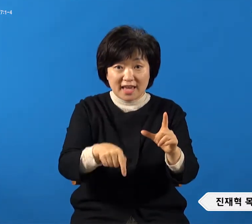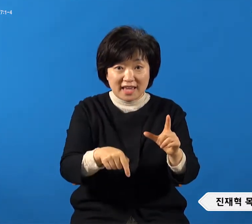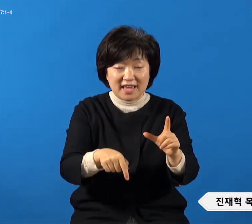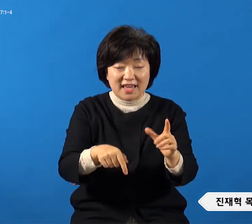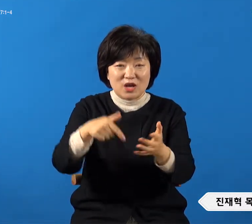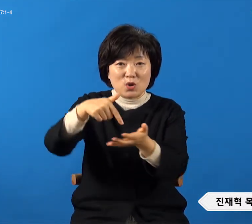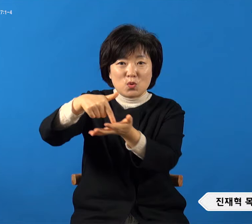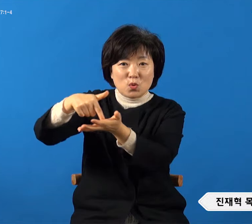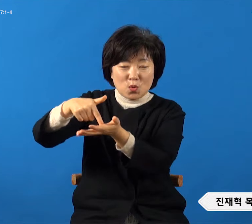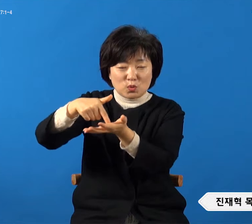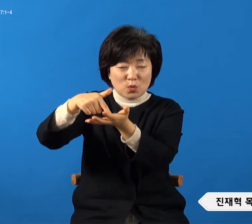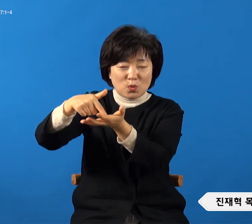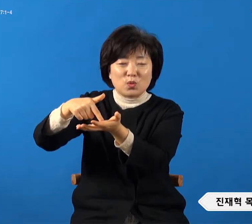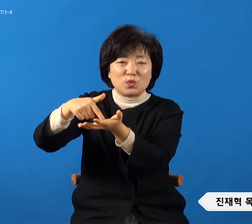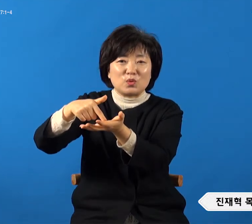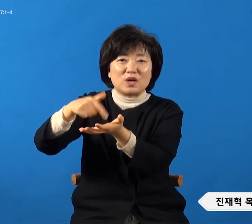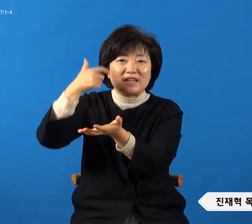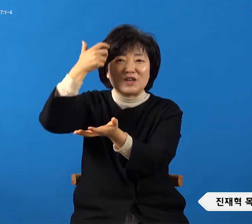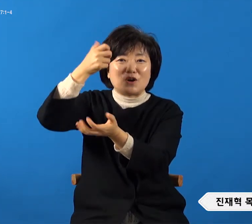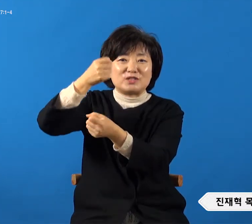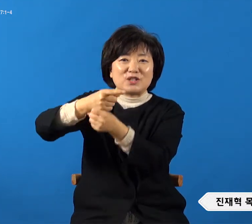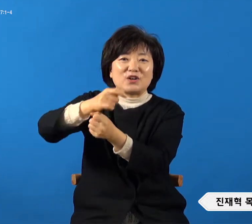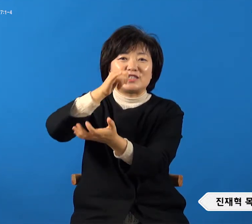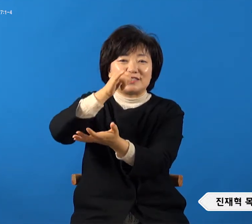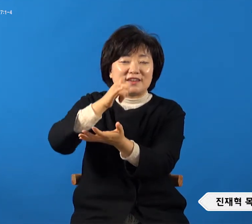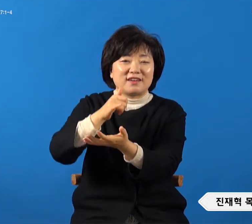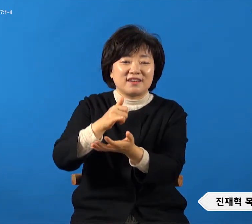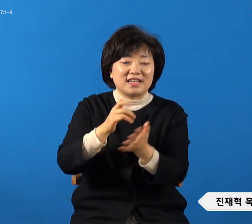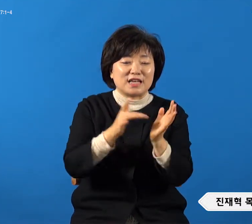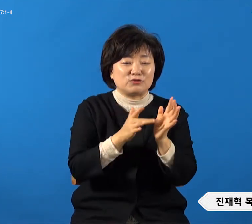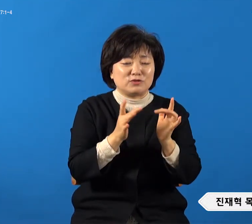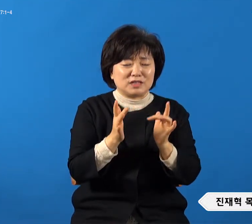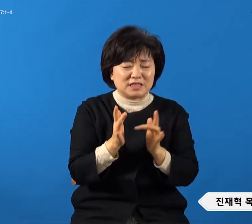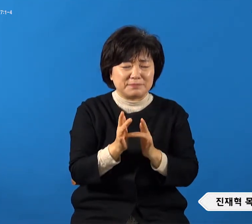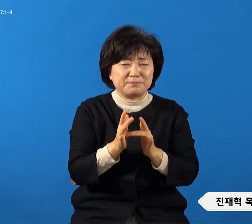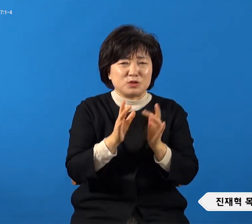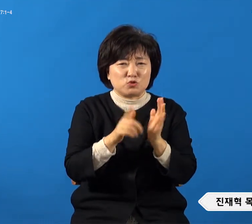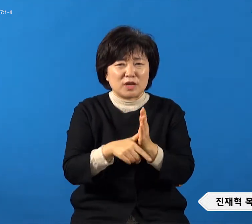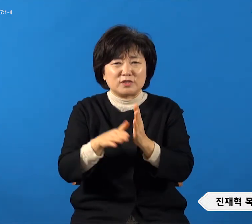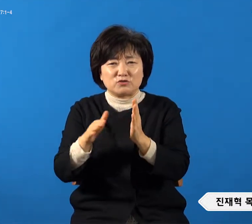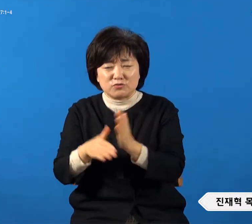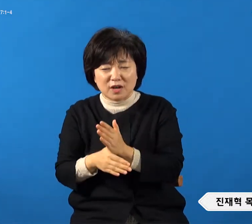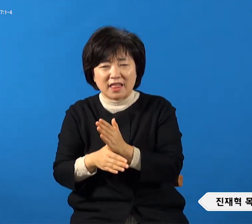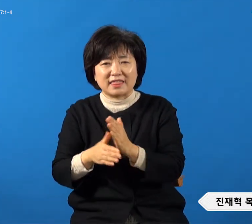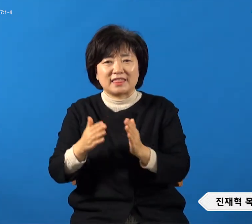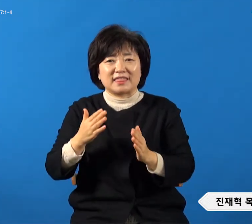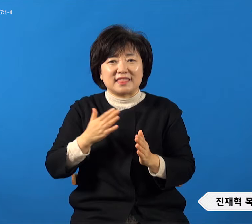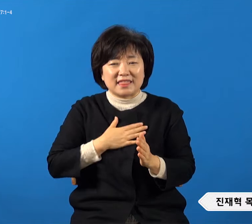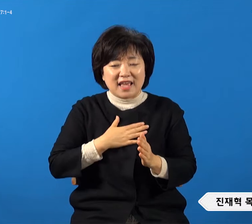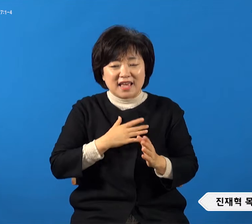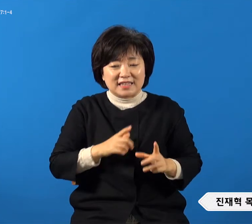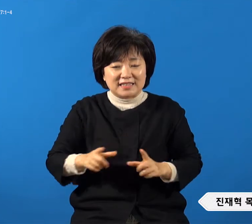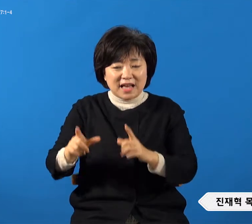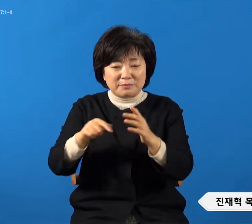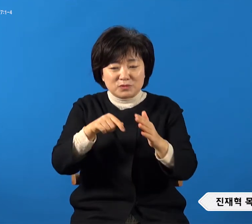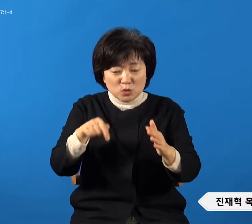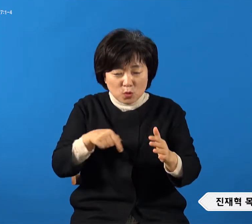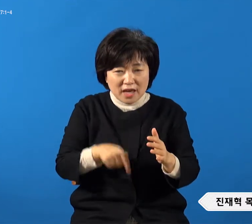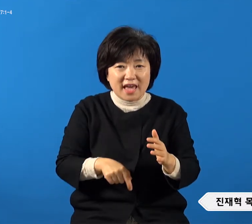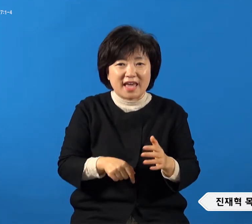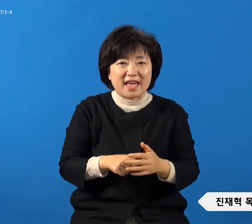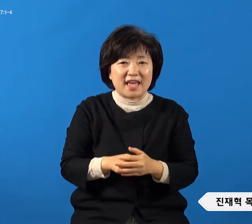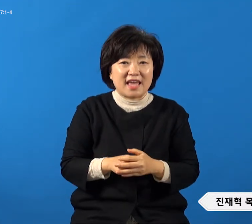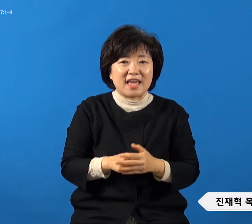고독의 영성을 찾아봅니다. 얼마나 많은 순간순간 예수님께서는 그의 삶 가운데 등장하는